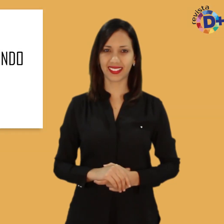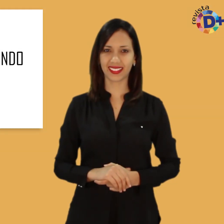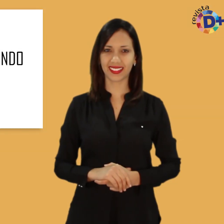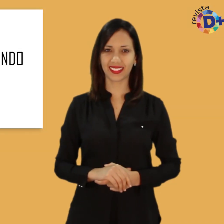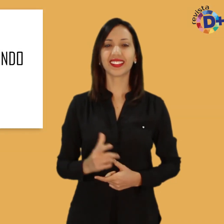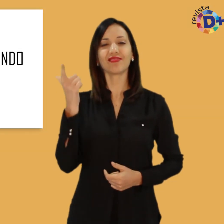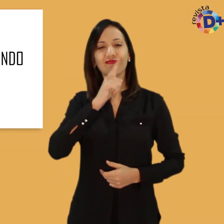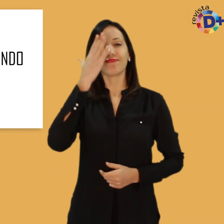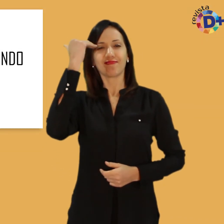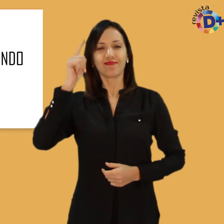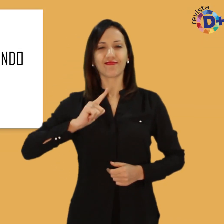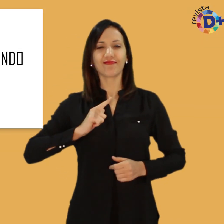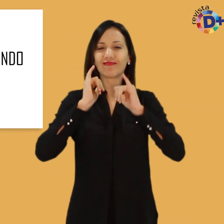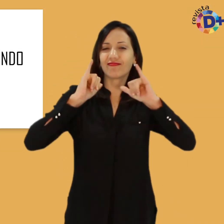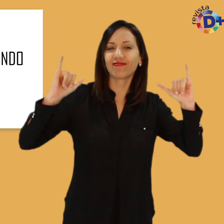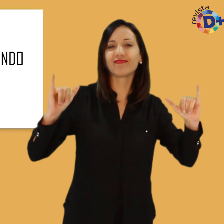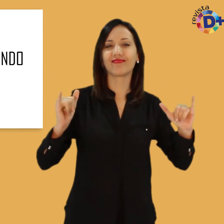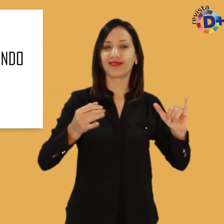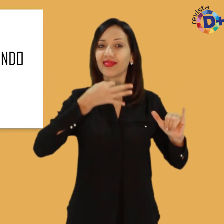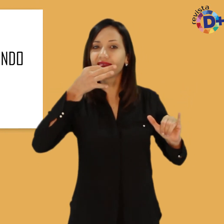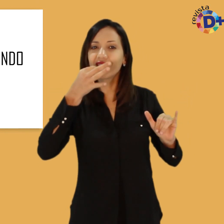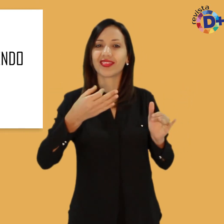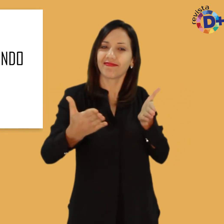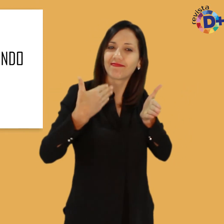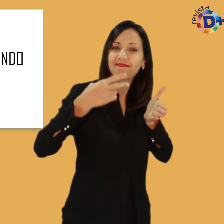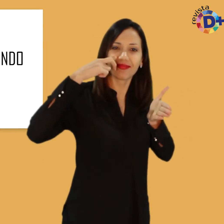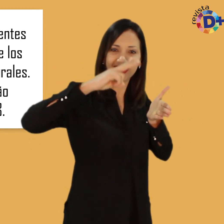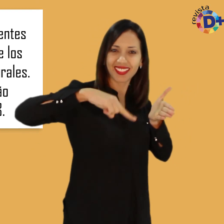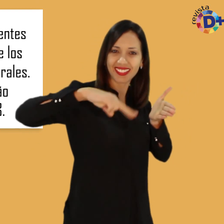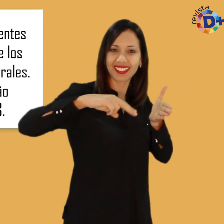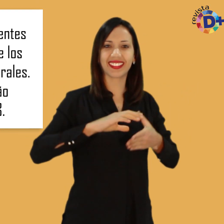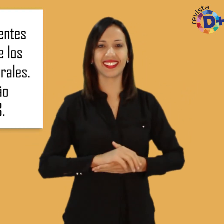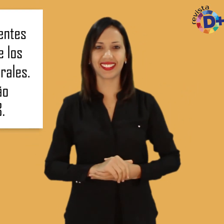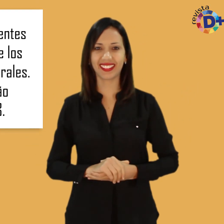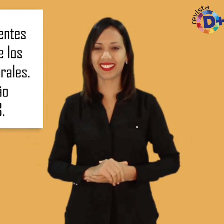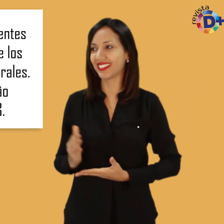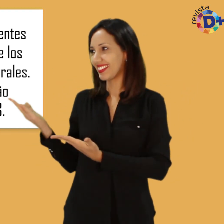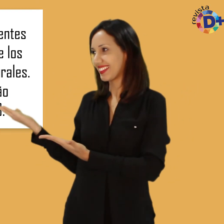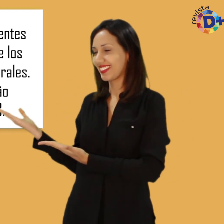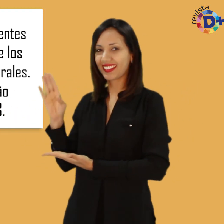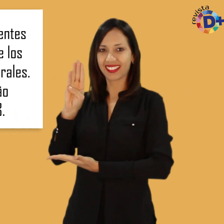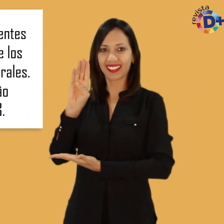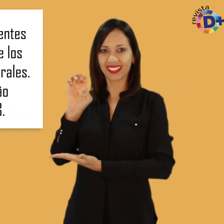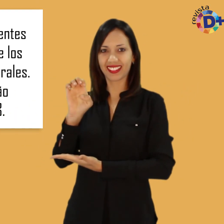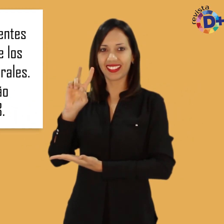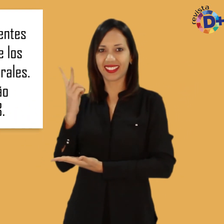Para saber mais, recomendo algumas leituras. Bejares, L.E.